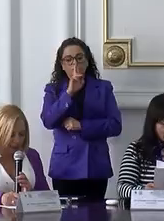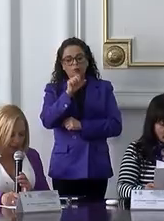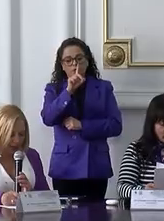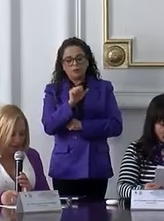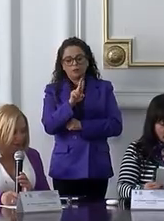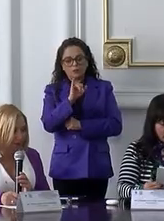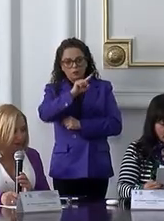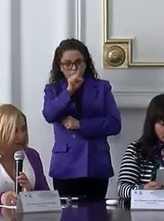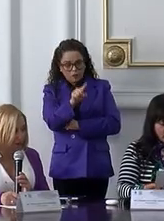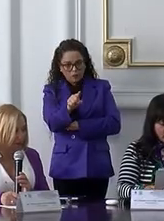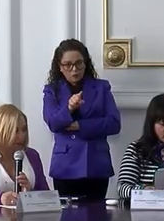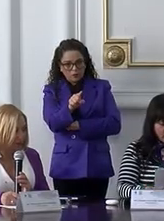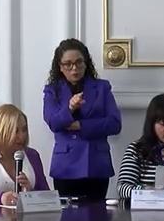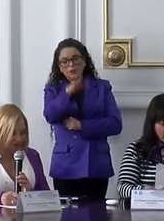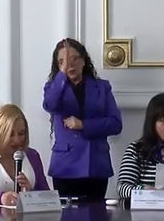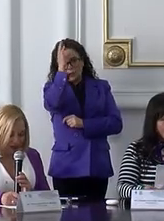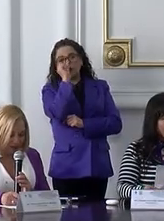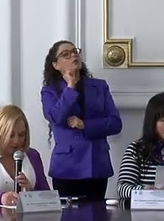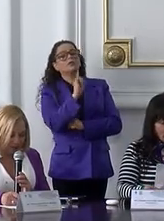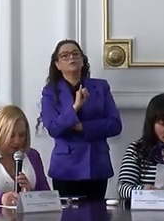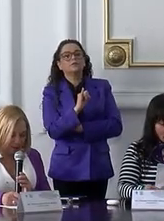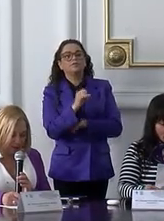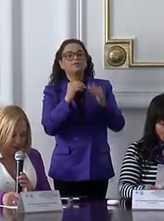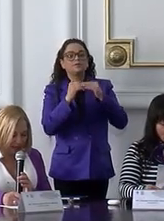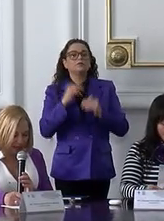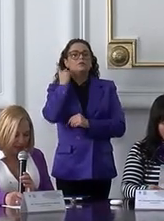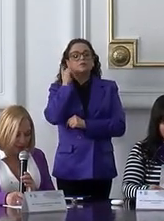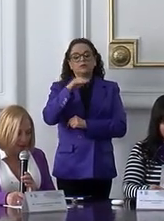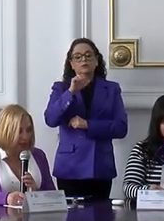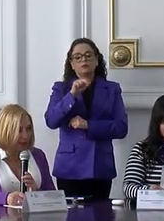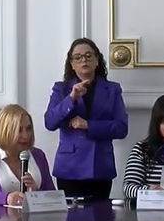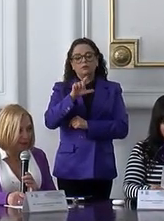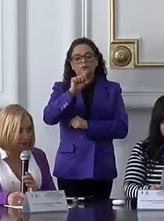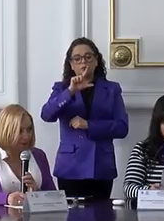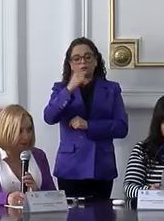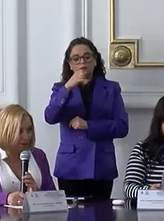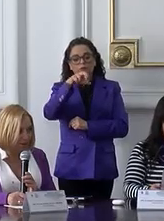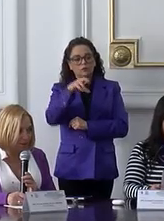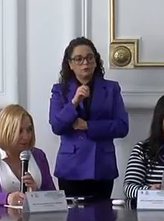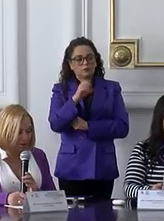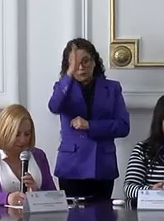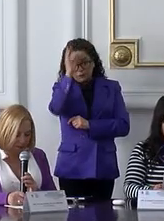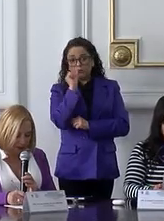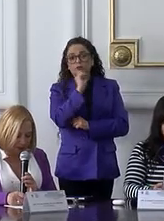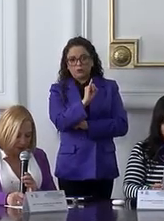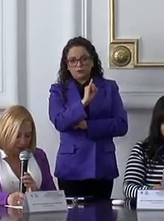Ruiz Aguilar. Ruiz Aguilar, a favor. Diputado Manuel Talayero Pariente. Manuel Talayero, a